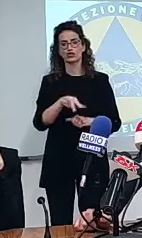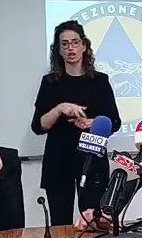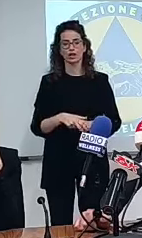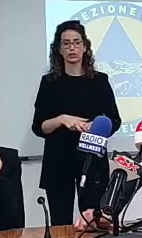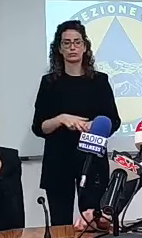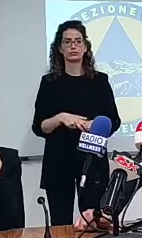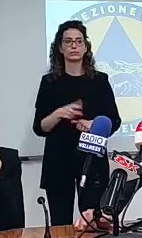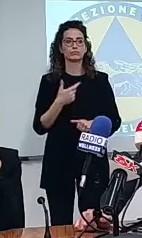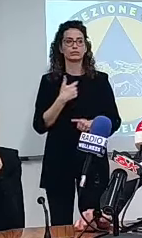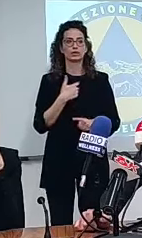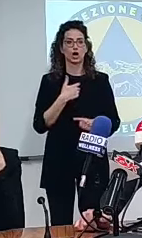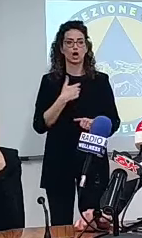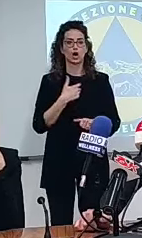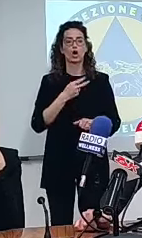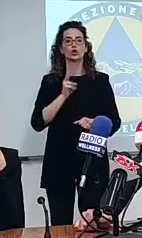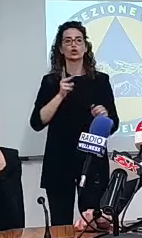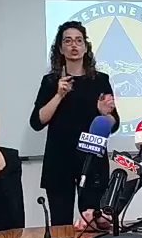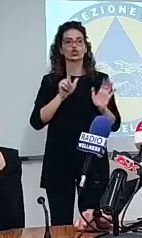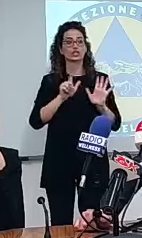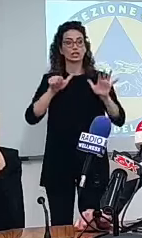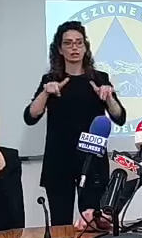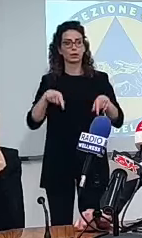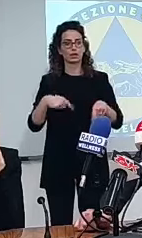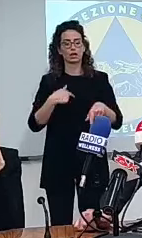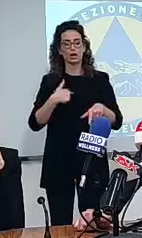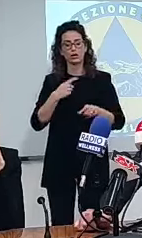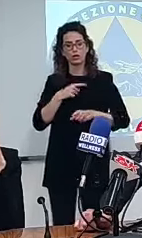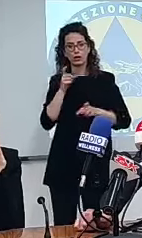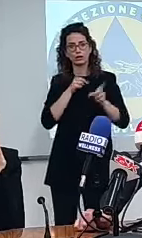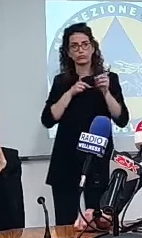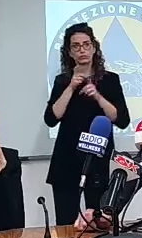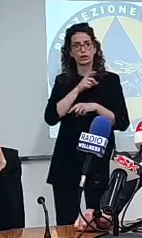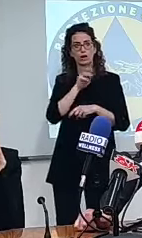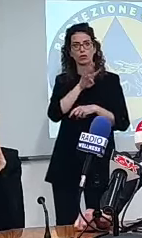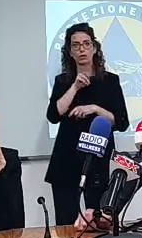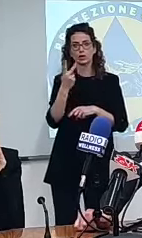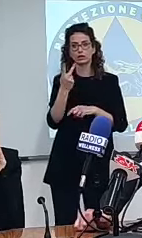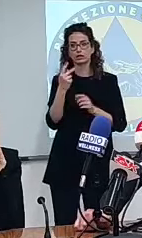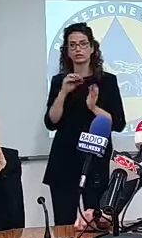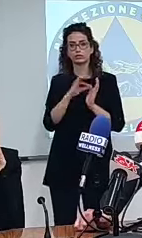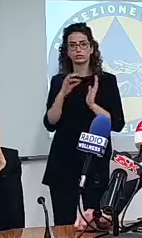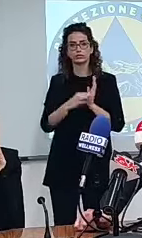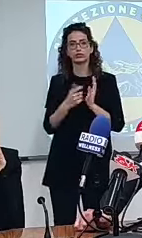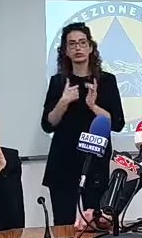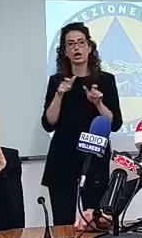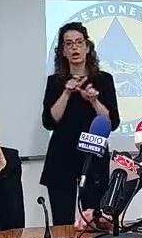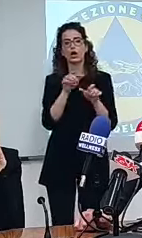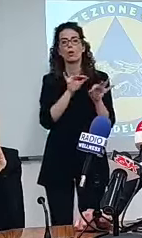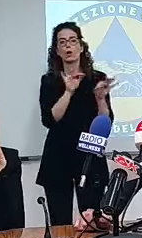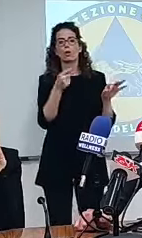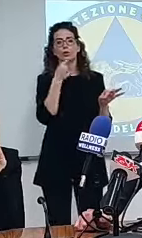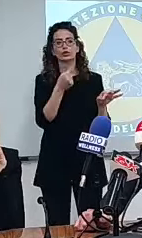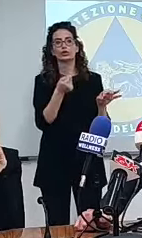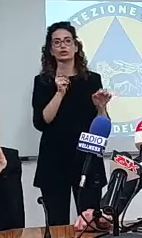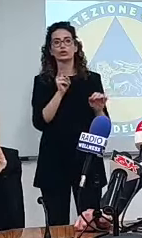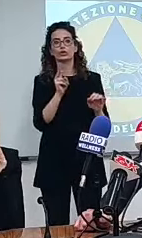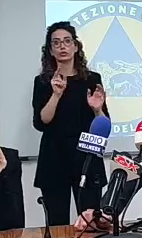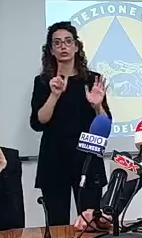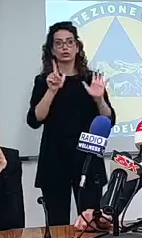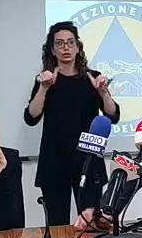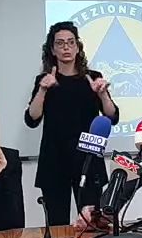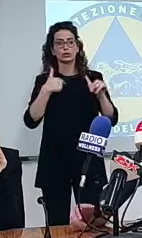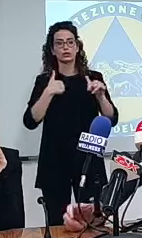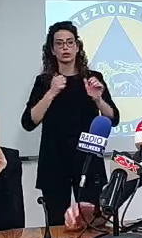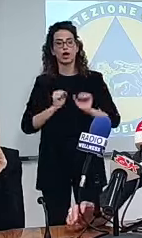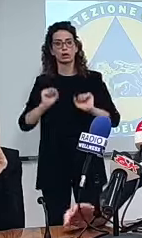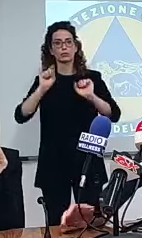Quindi addirittura 12 settimane adesso, no? Noi ci preoccupiamo dei 42 giorni, c'è chi dice che a 12 settimane hanno visto un picco